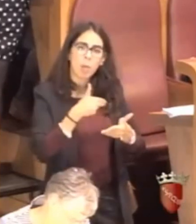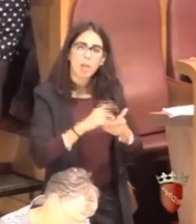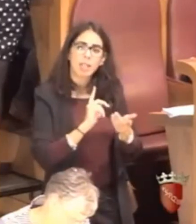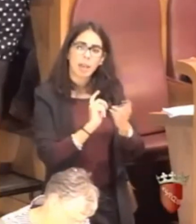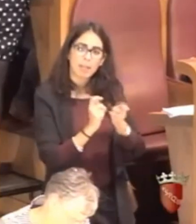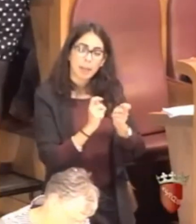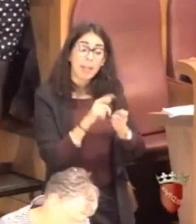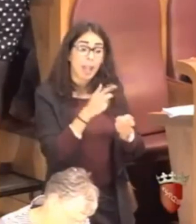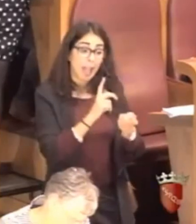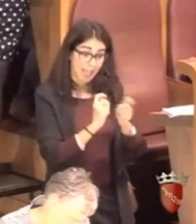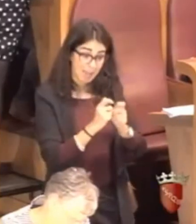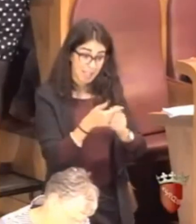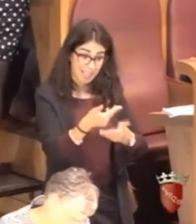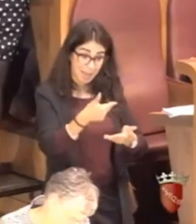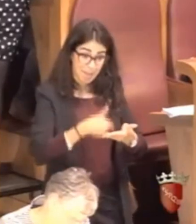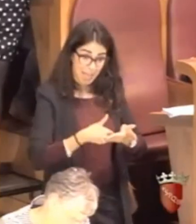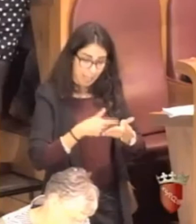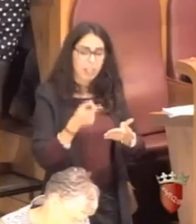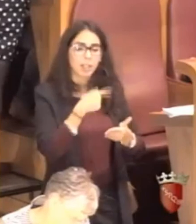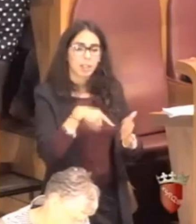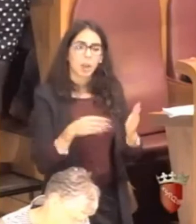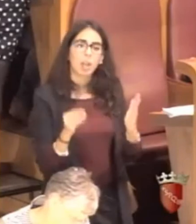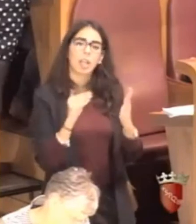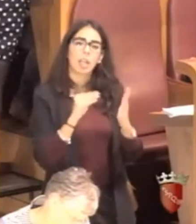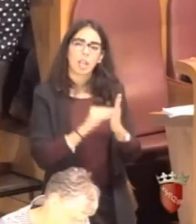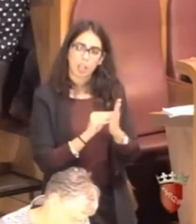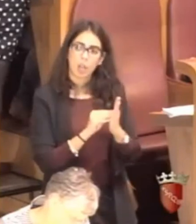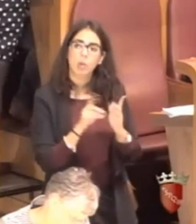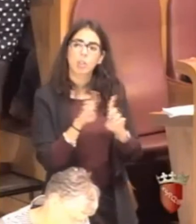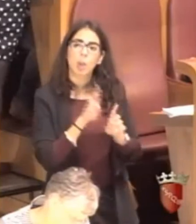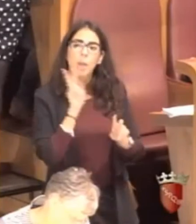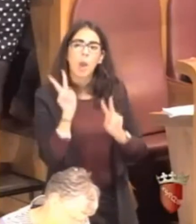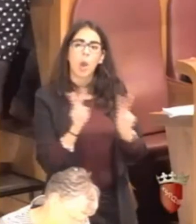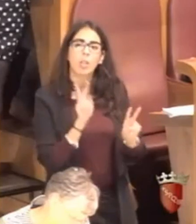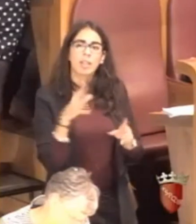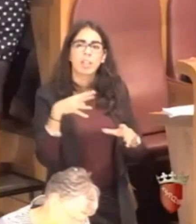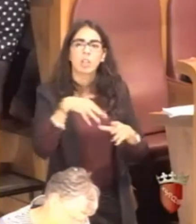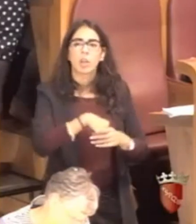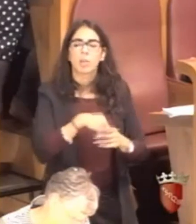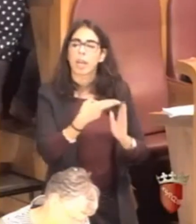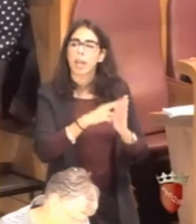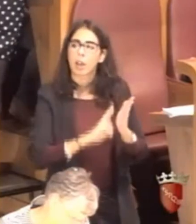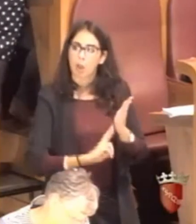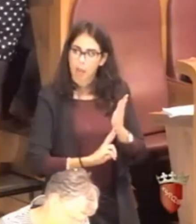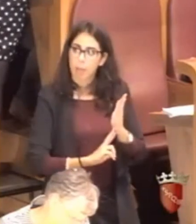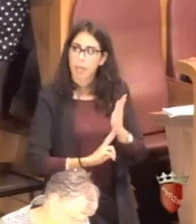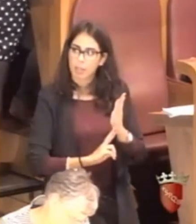i cui emendamenti sono stati inclusi e inseriti come osservazioni all'interno del regolamento, o